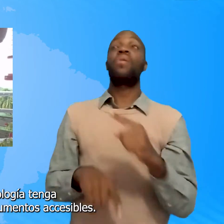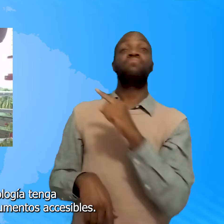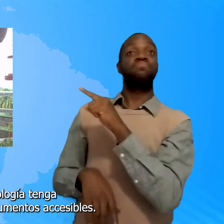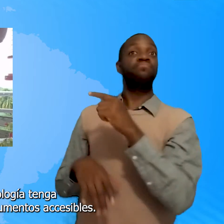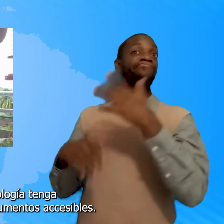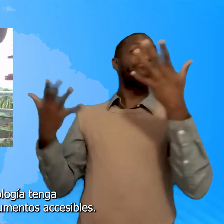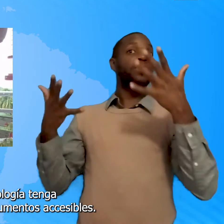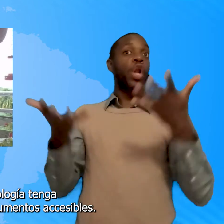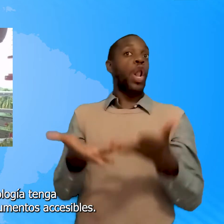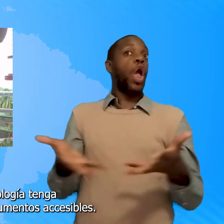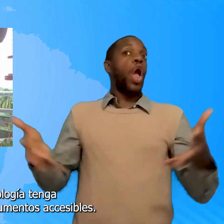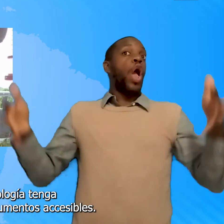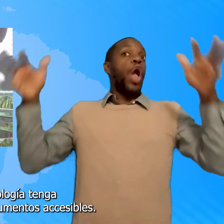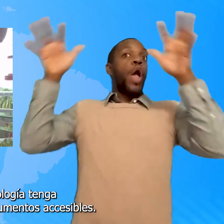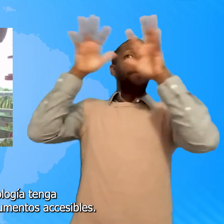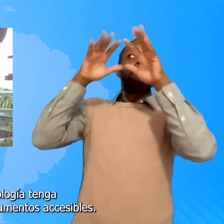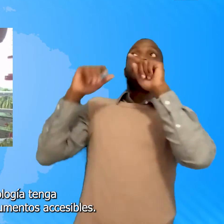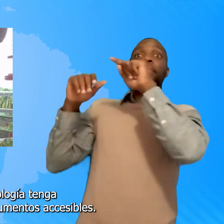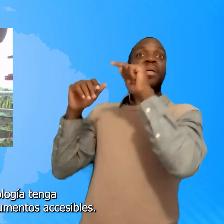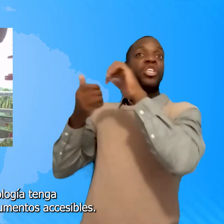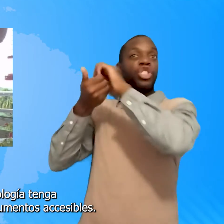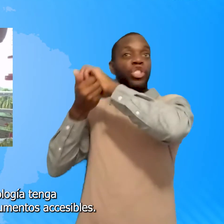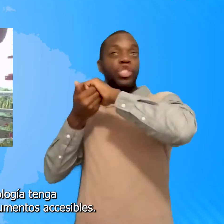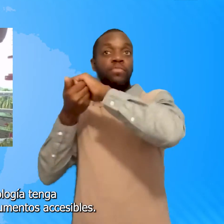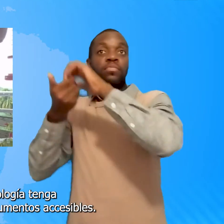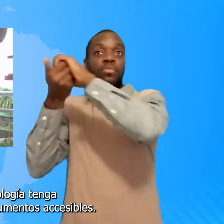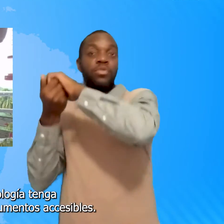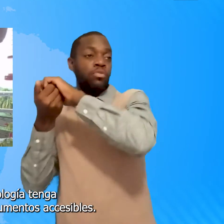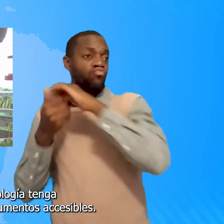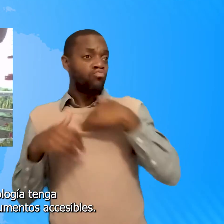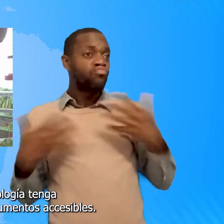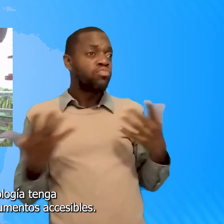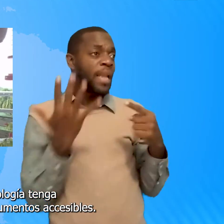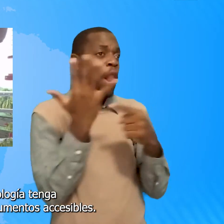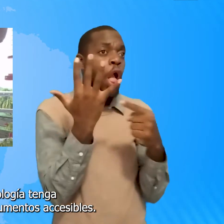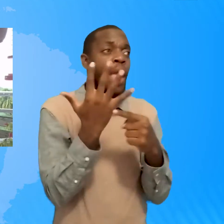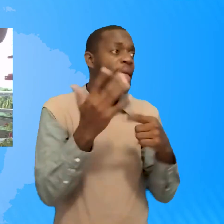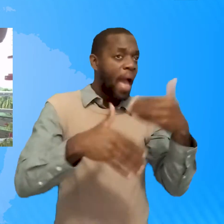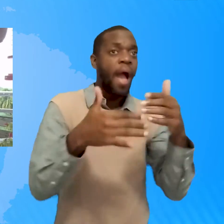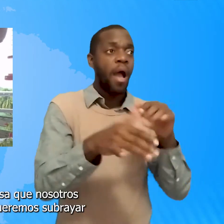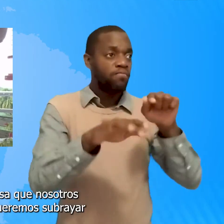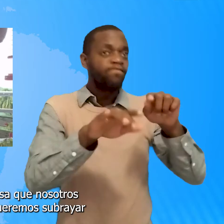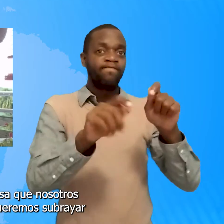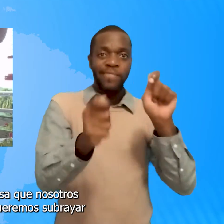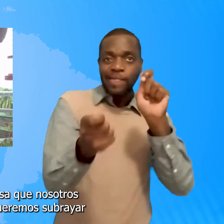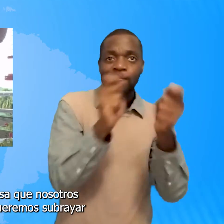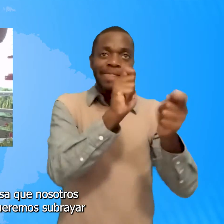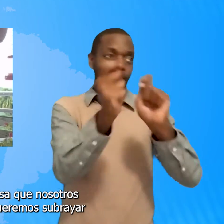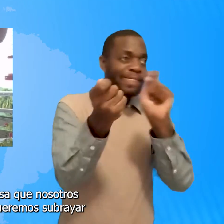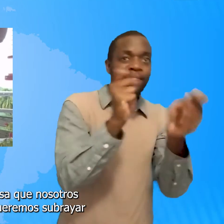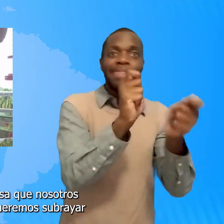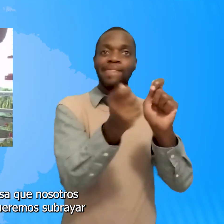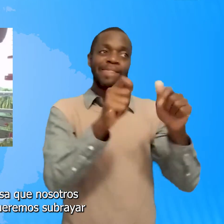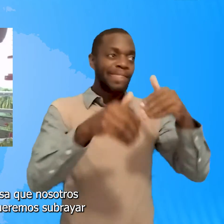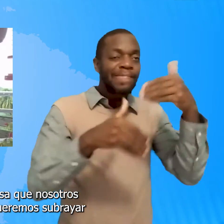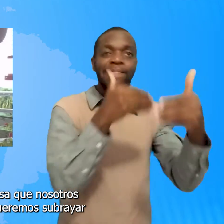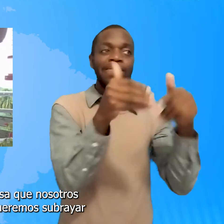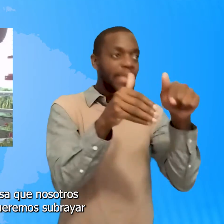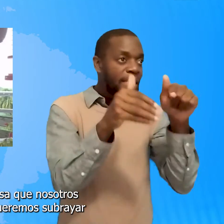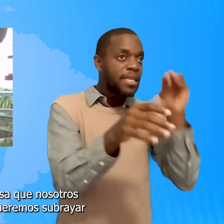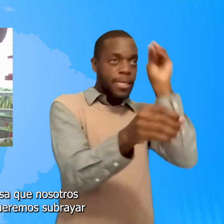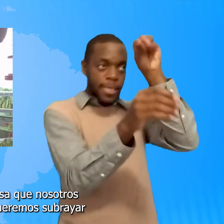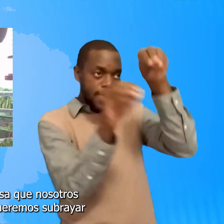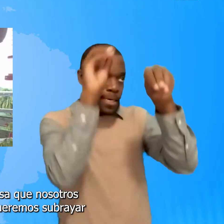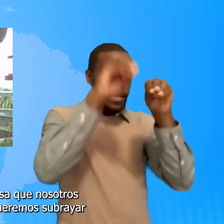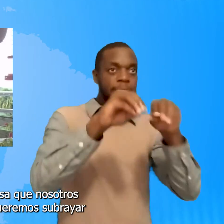que la tecnología tenga cada vez más instrumentos accesibles. Pero hay una cosa que nosotros